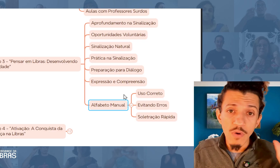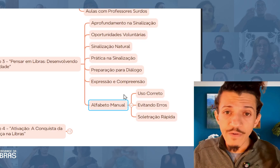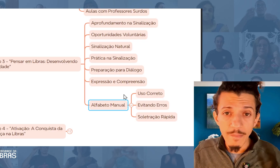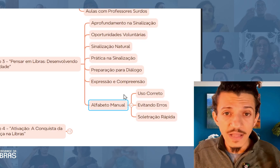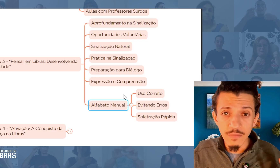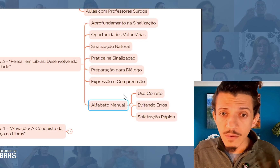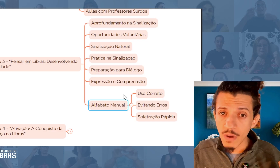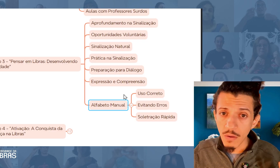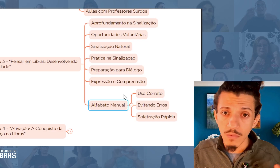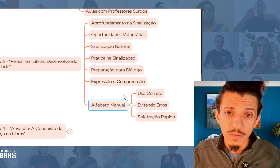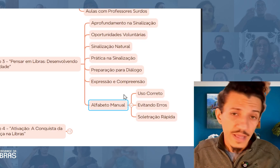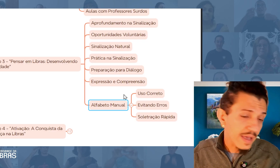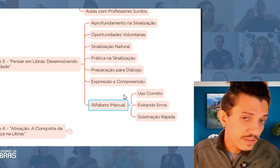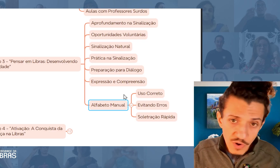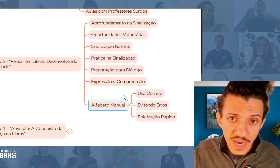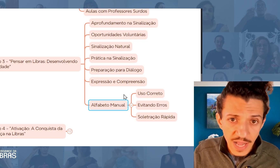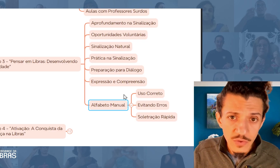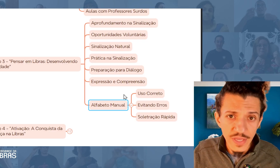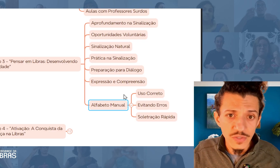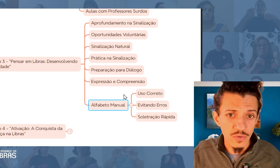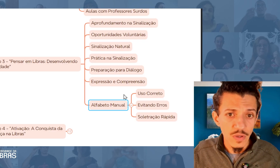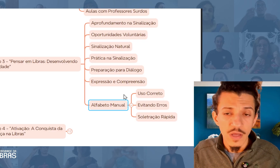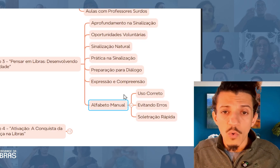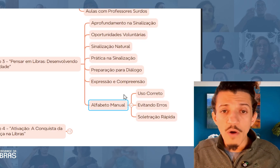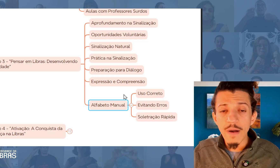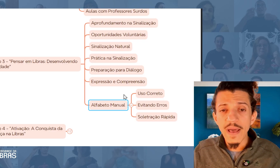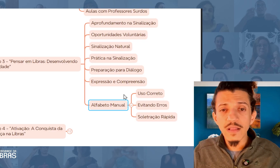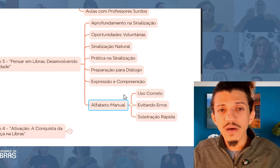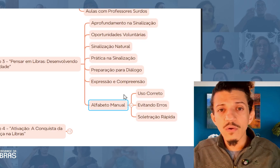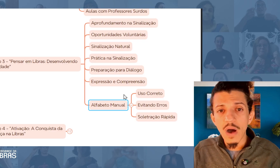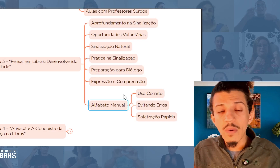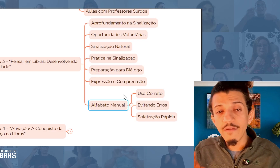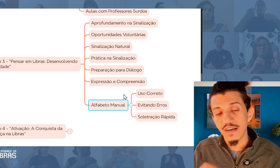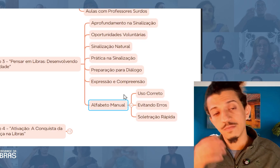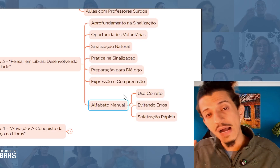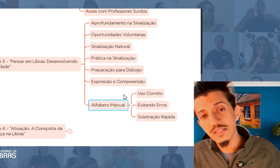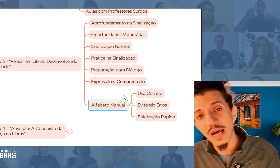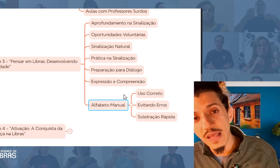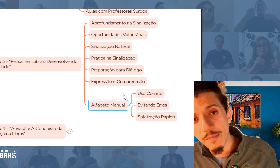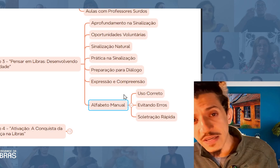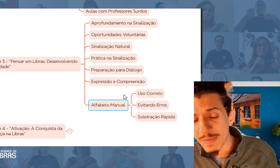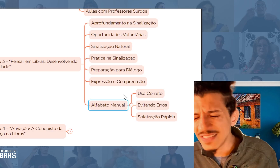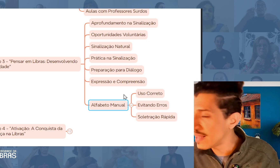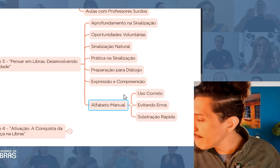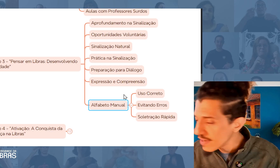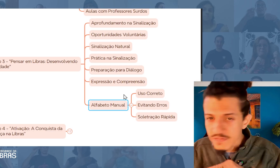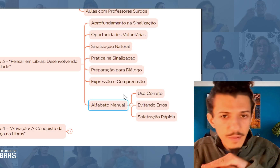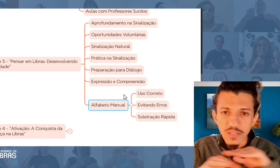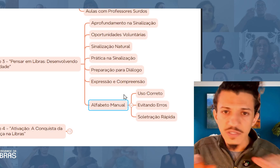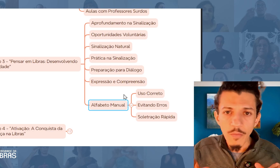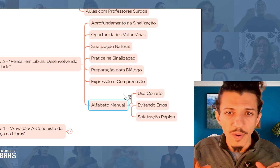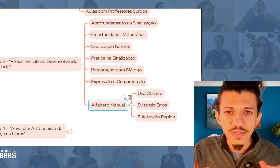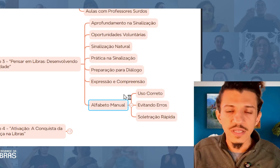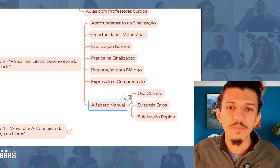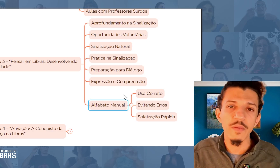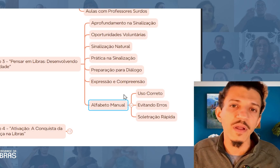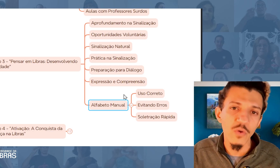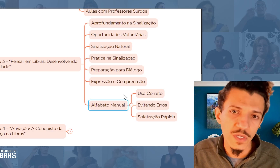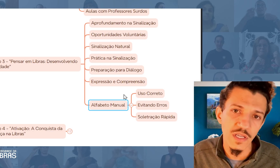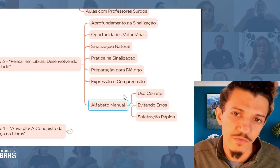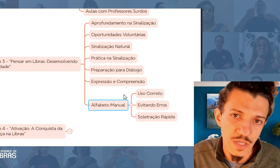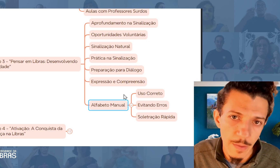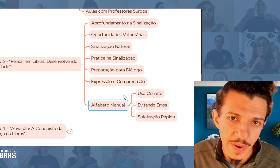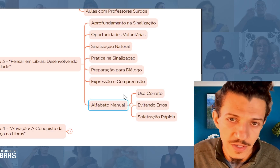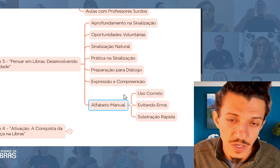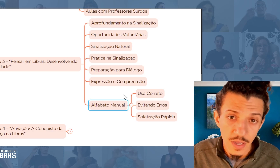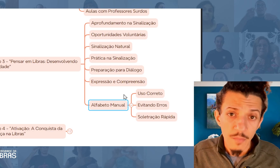aprendendo o alfabeto manual. Está equivocado isso. O alfabeto manual ele faz parte da Libras, mas definitivamente não pode ser a primeira coisa